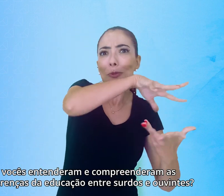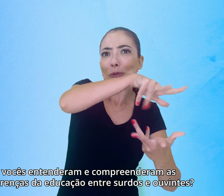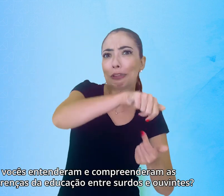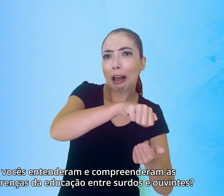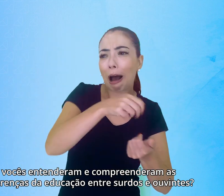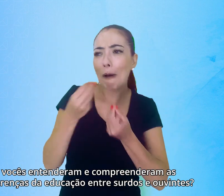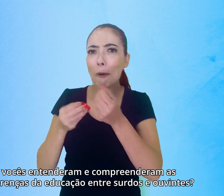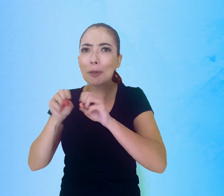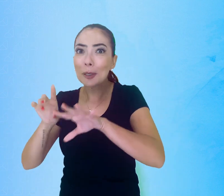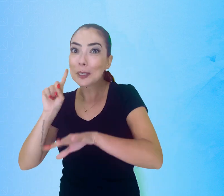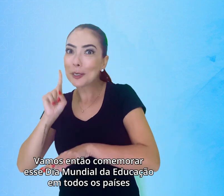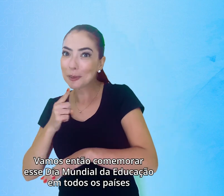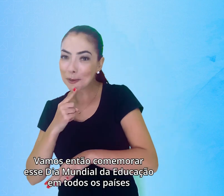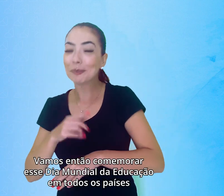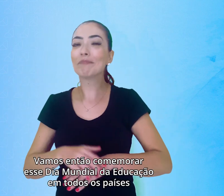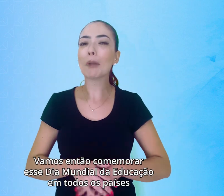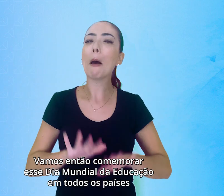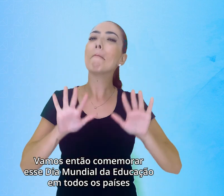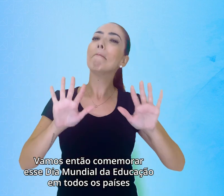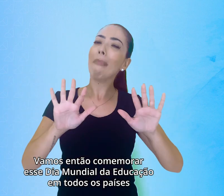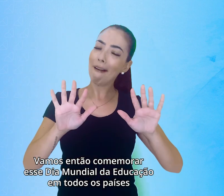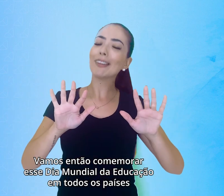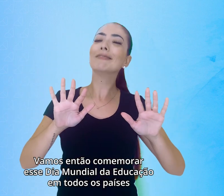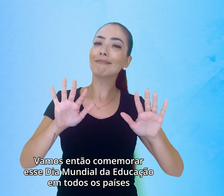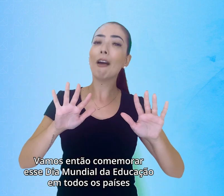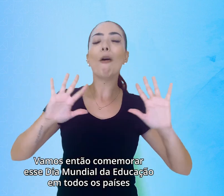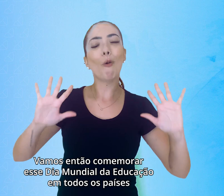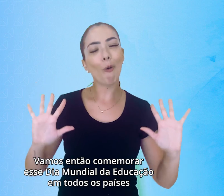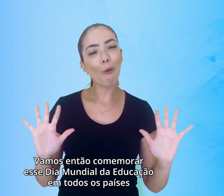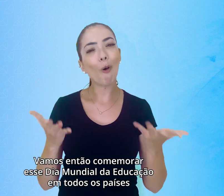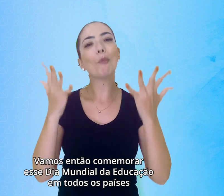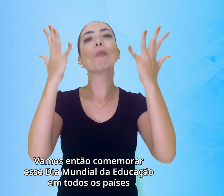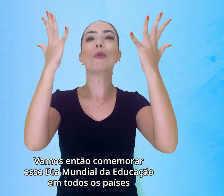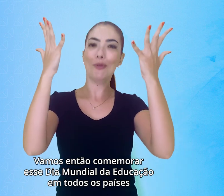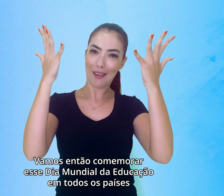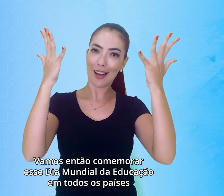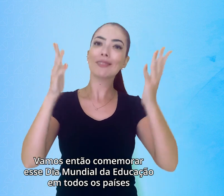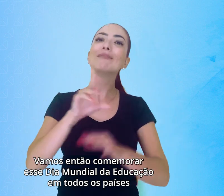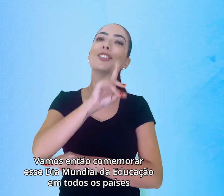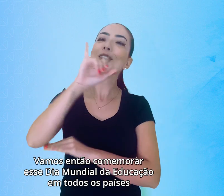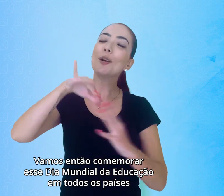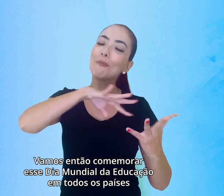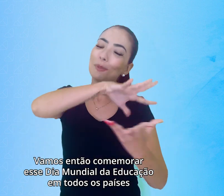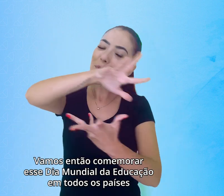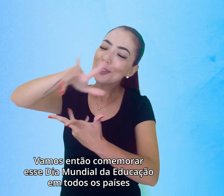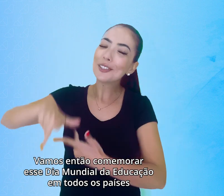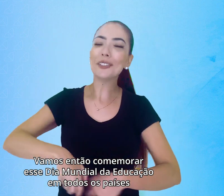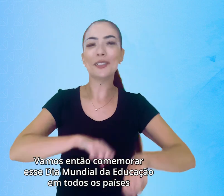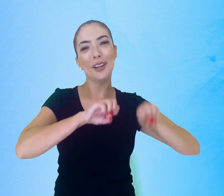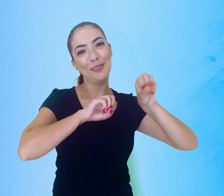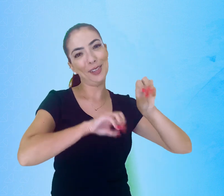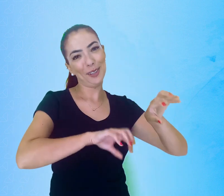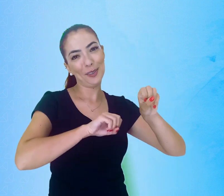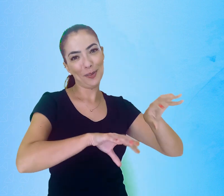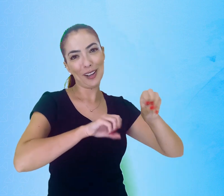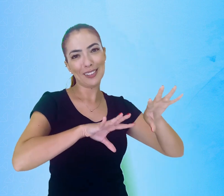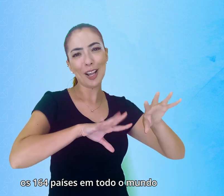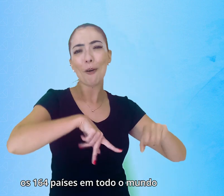ouvintes? Vamos, então, comemorar esse Dia Mundial da Educação em todos os países. Os